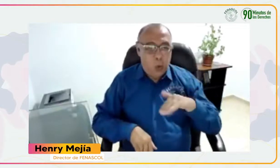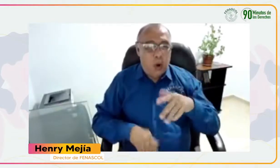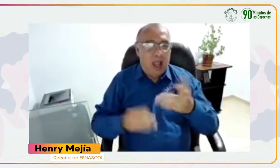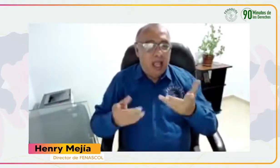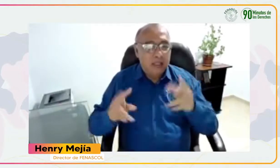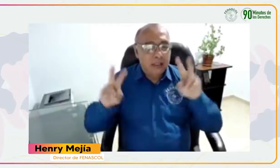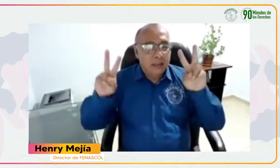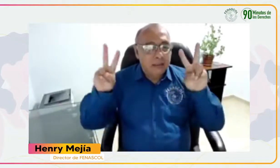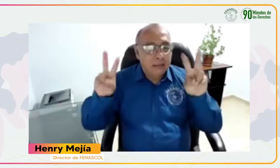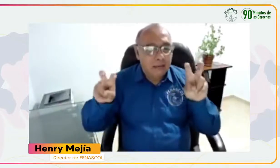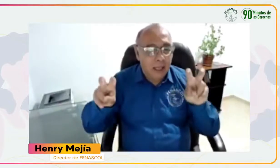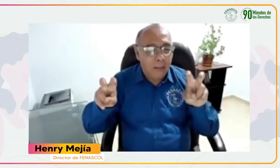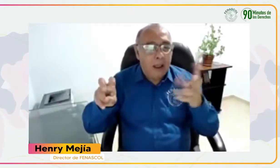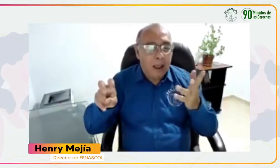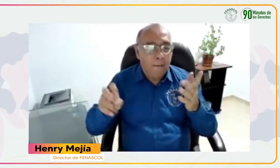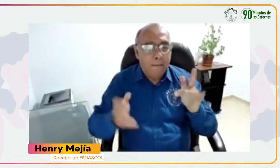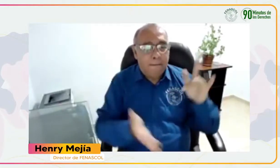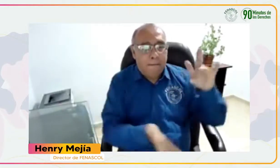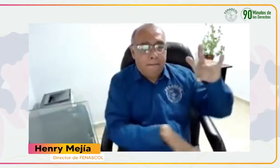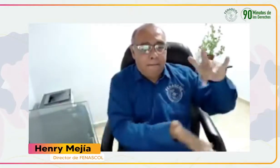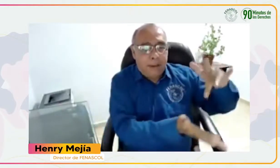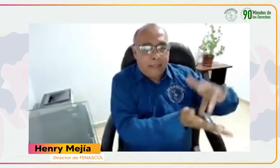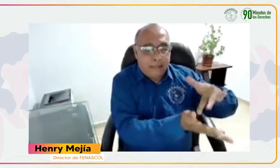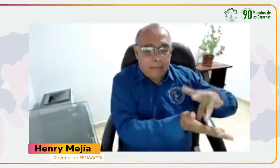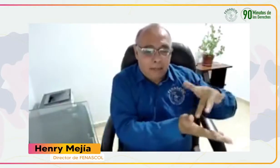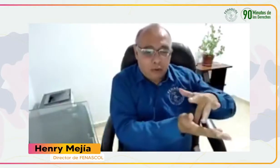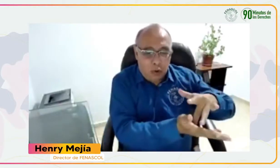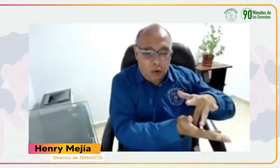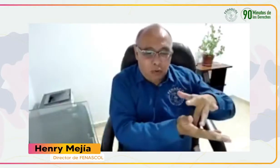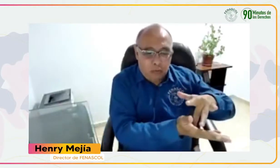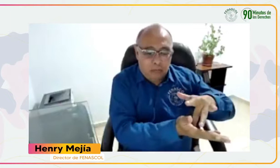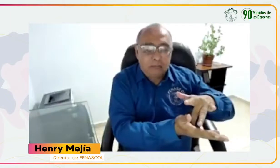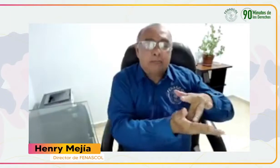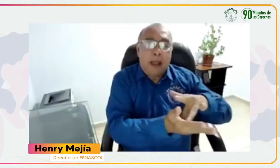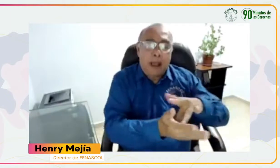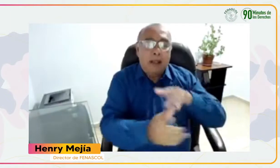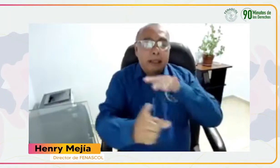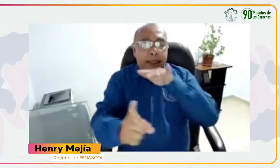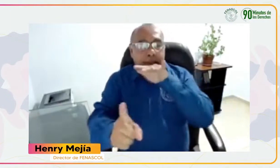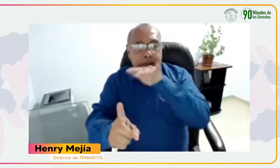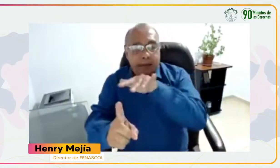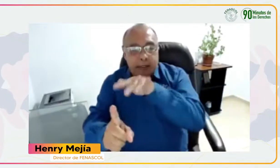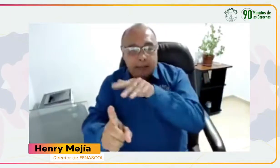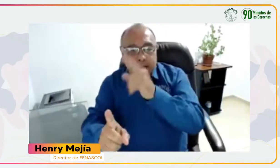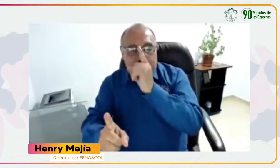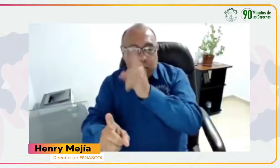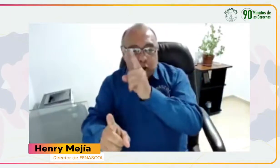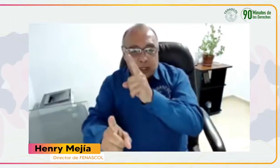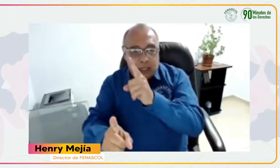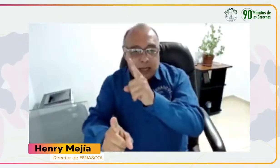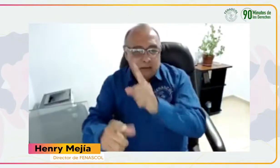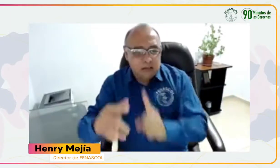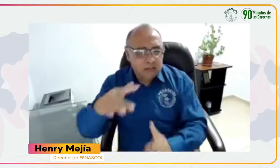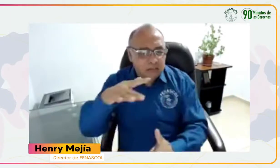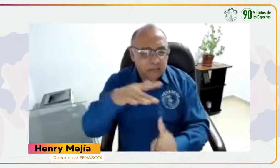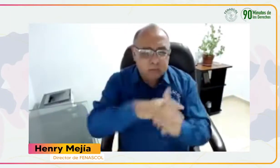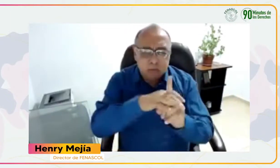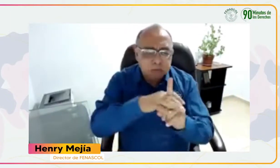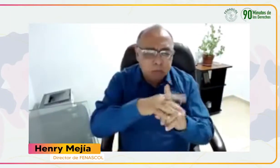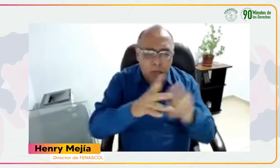cinco lideresas mujeres. Hoy hablaremos sobre participación, bueno, mujeres, participación e